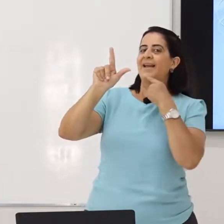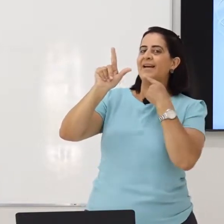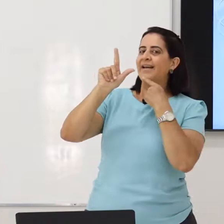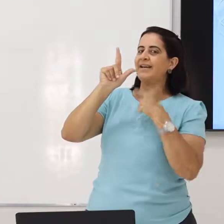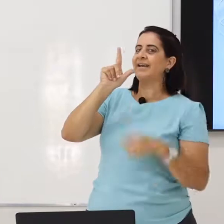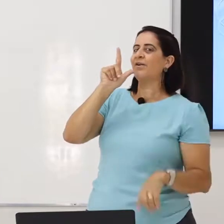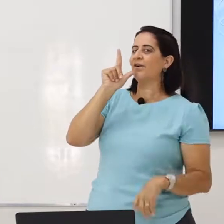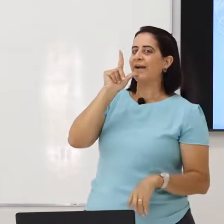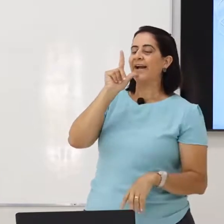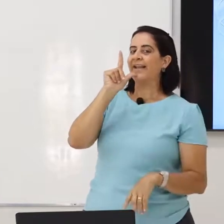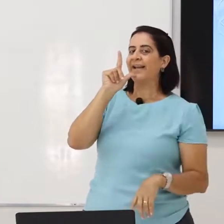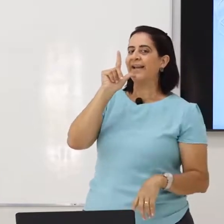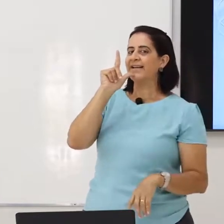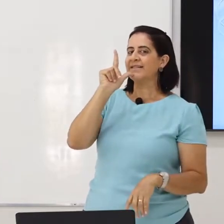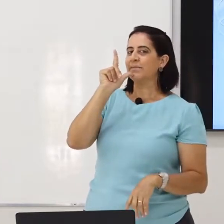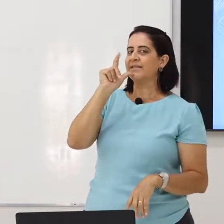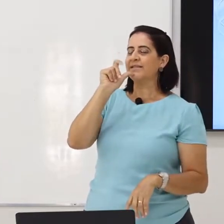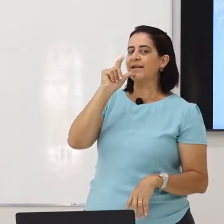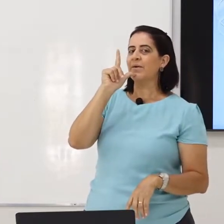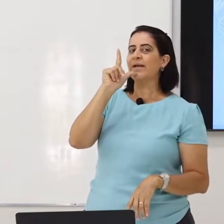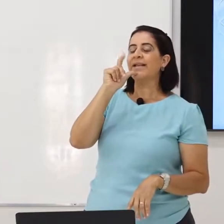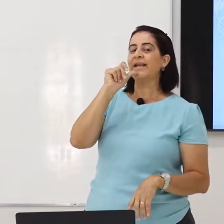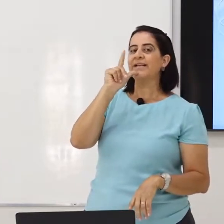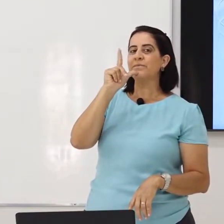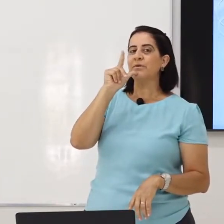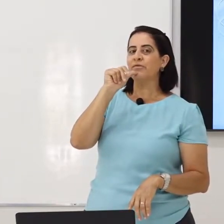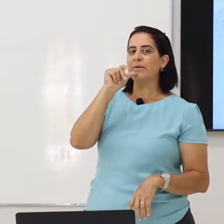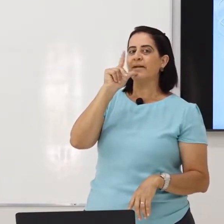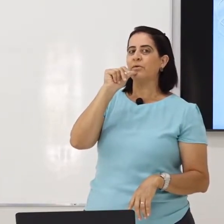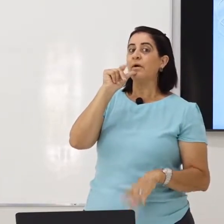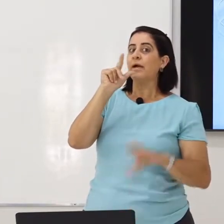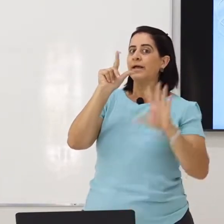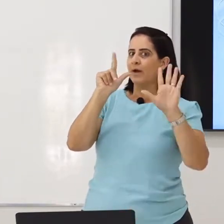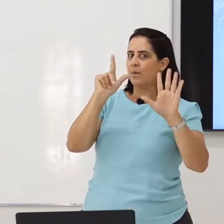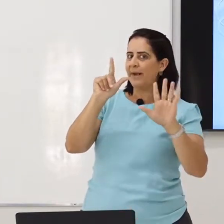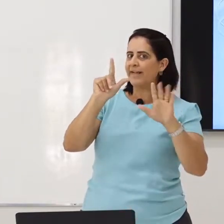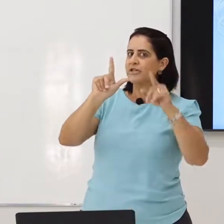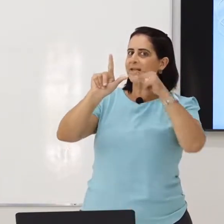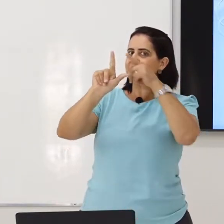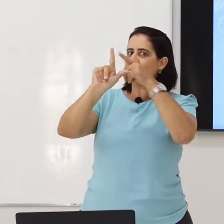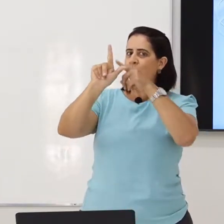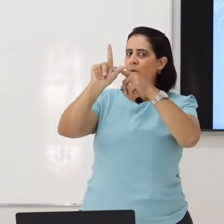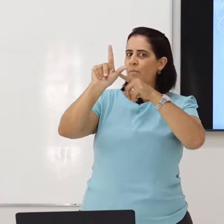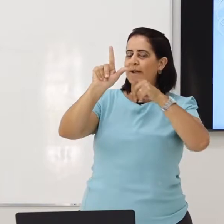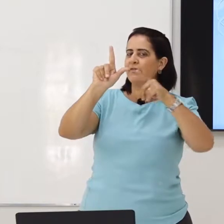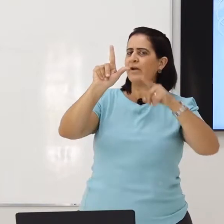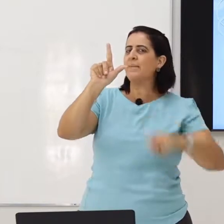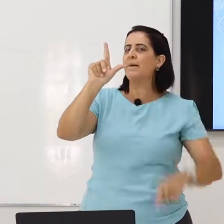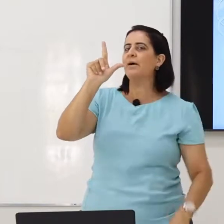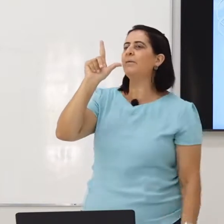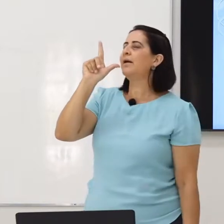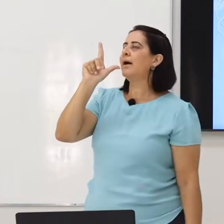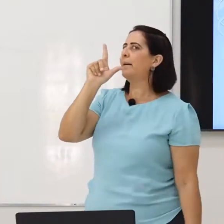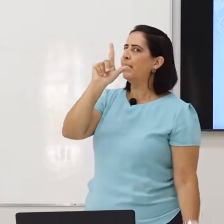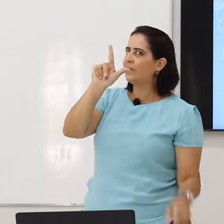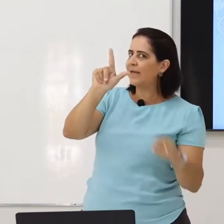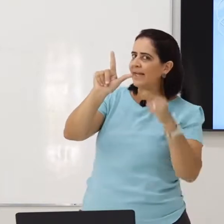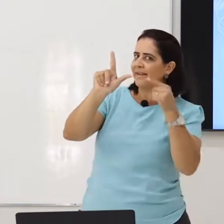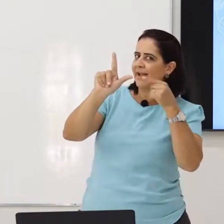é colocada aqui nessa posição e tem esse movimento. Então preste atenção. Como é que fica a mão? A mão em letra